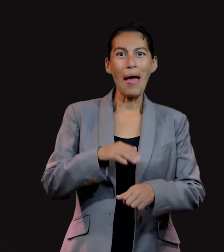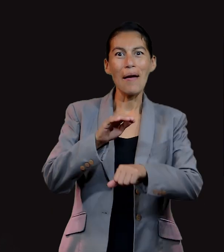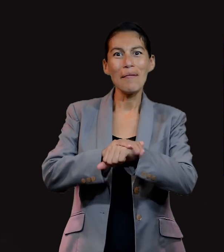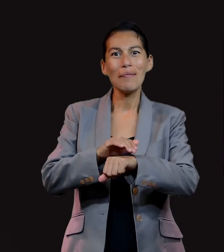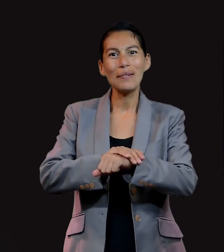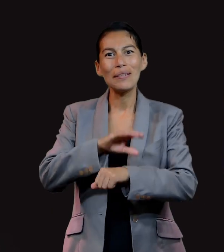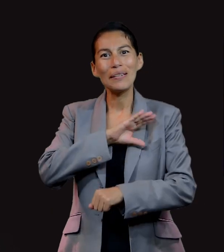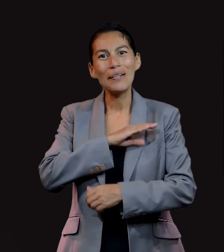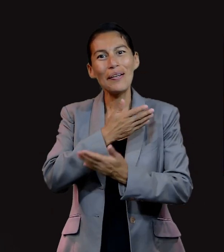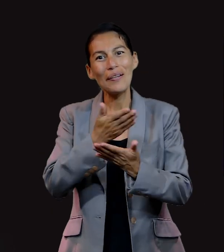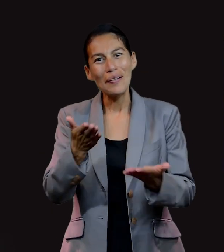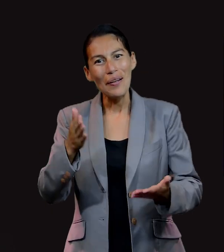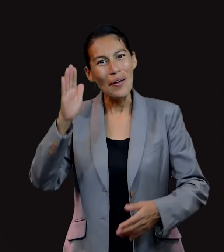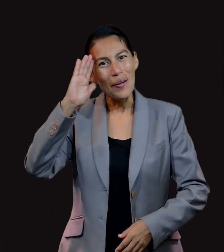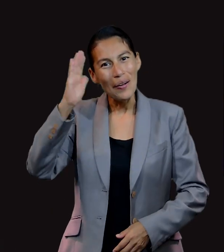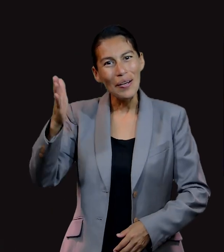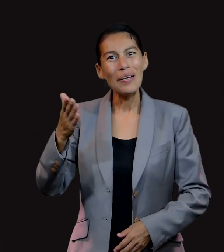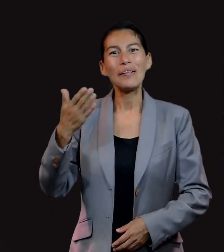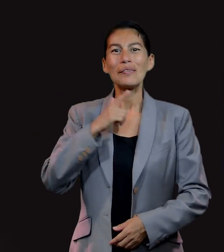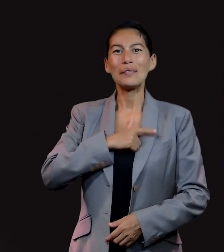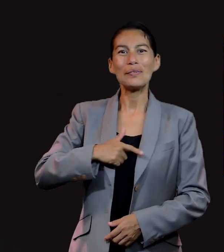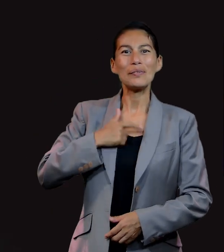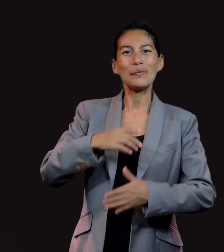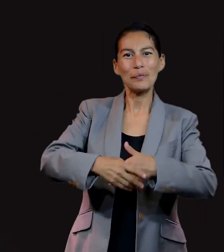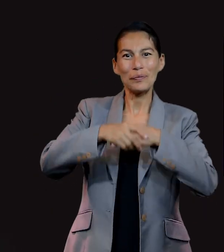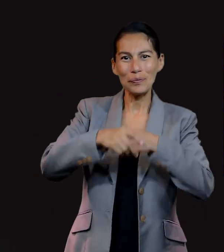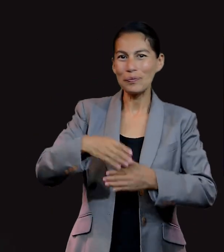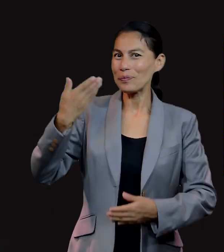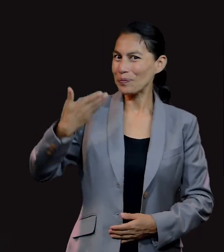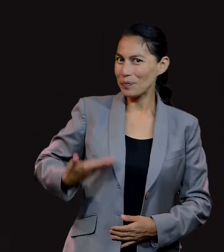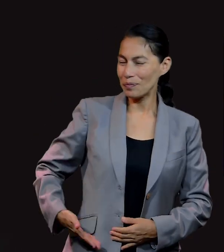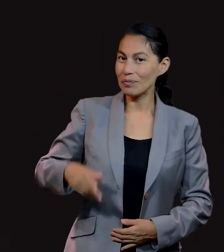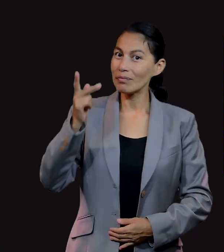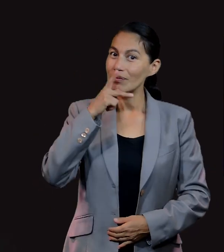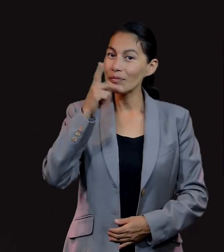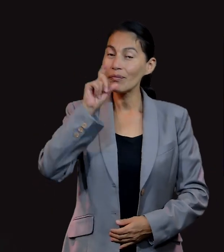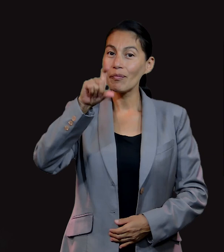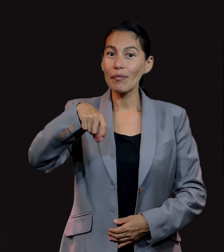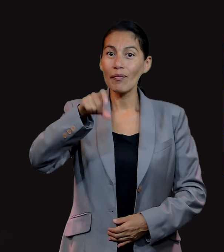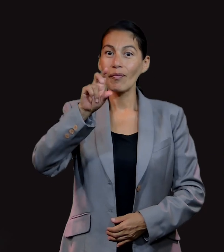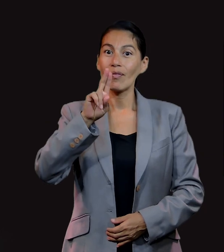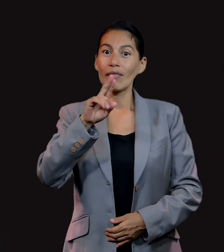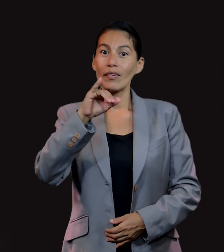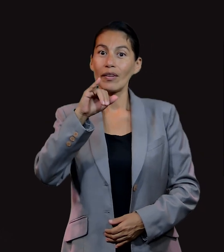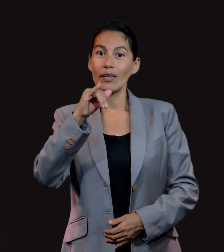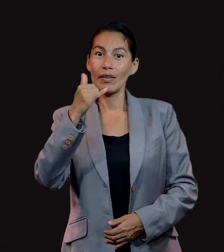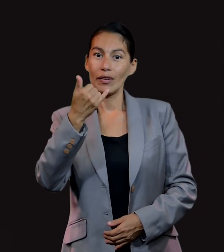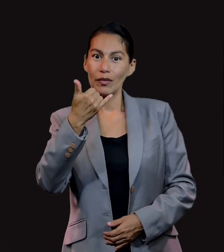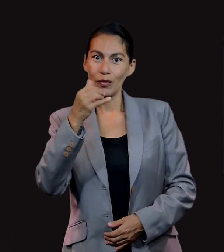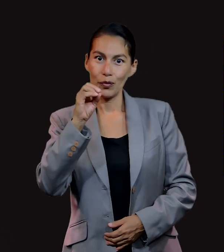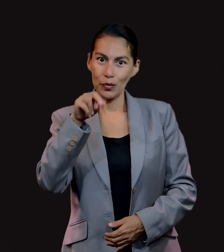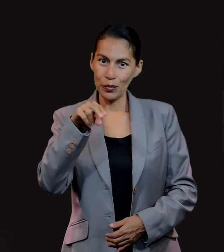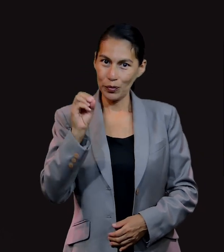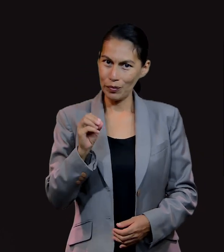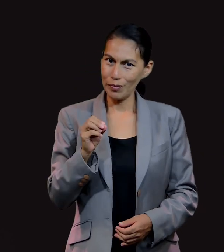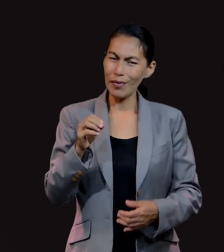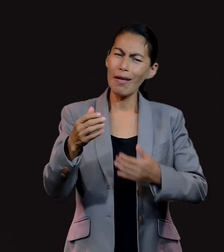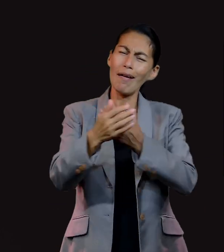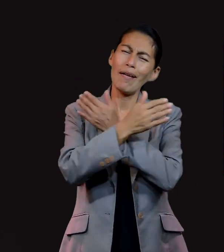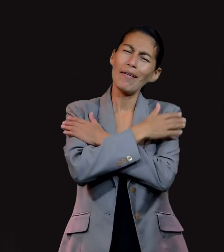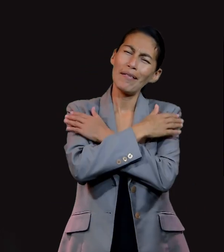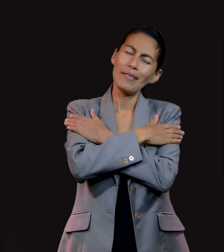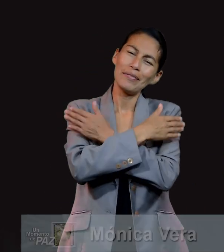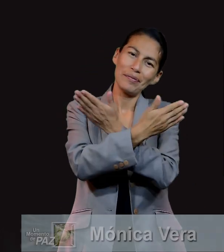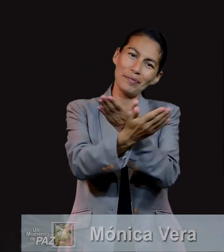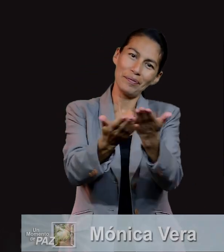¿Qué tal, queridos amigos? Qué gusto saludarles el Pastor Quillono. Un abrazo virtual para todos